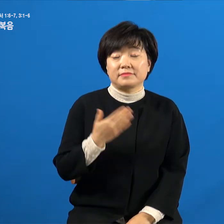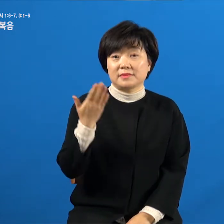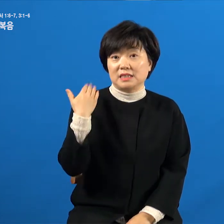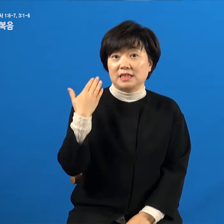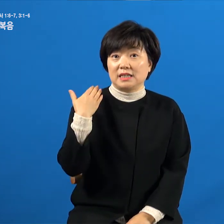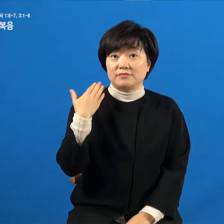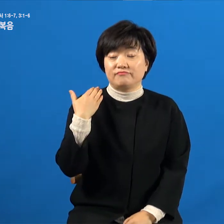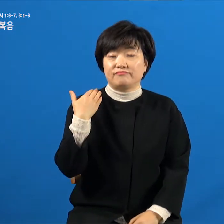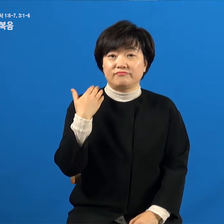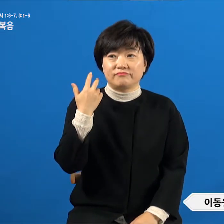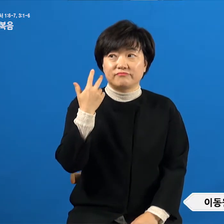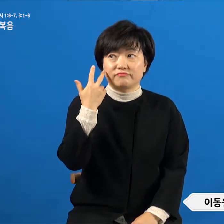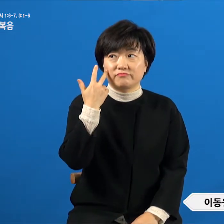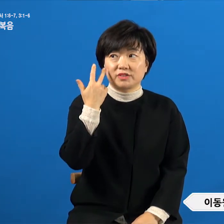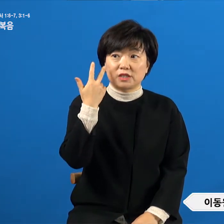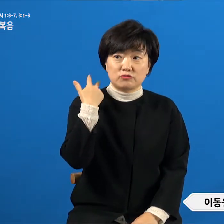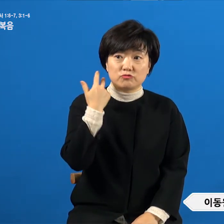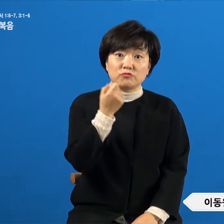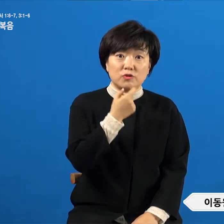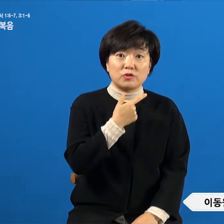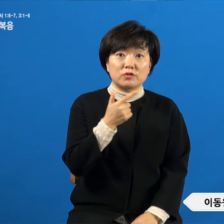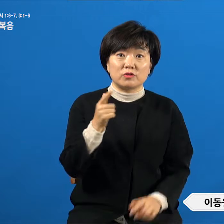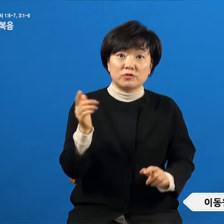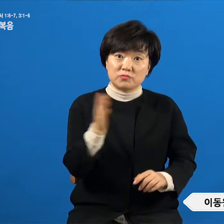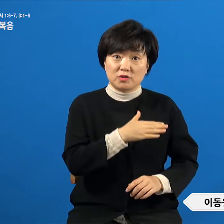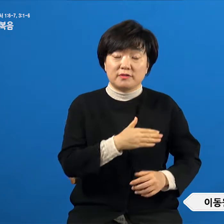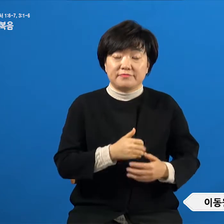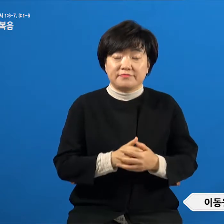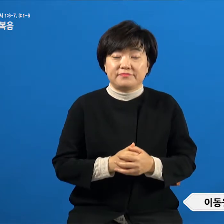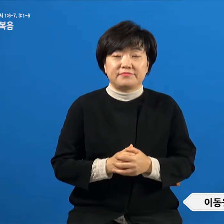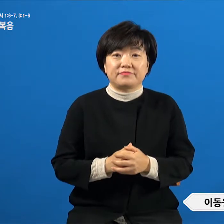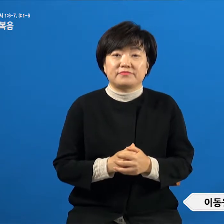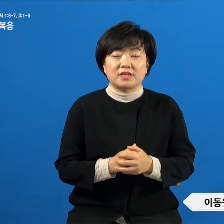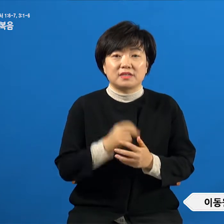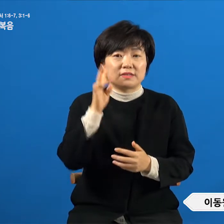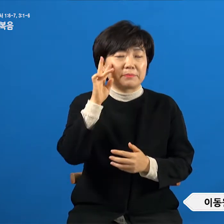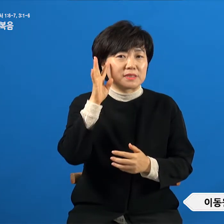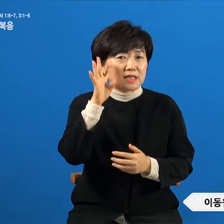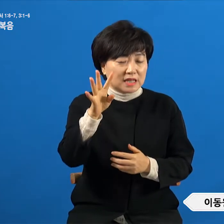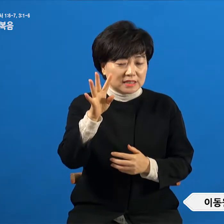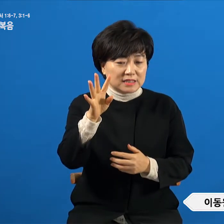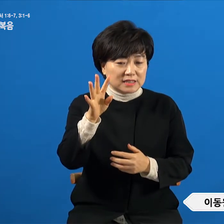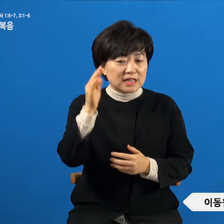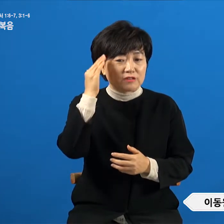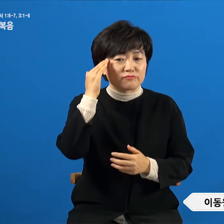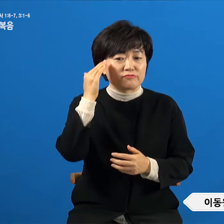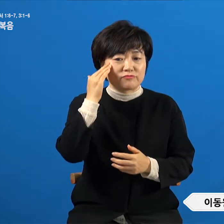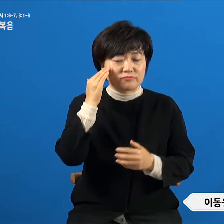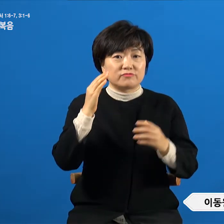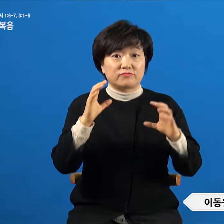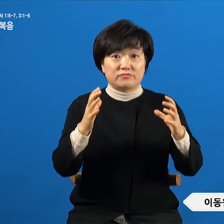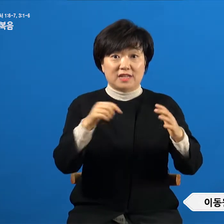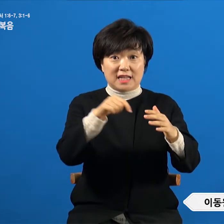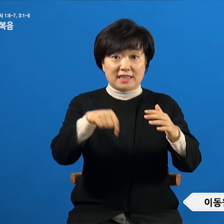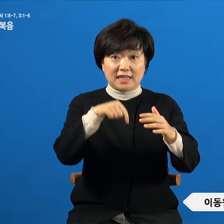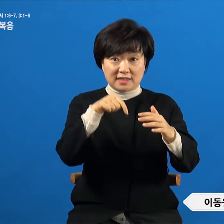저는 지난 주 월요일부터 3박 4일로 국내 성지 순례를